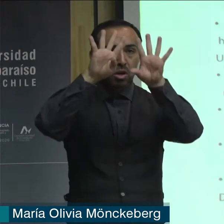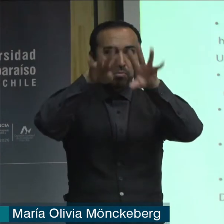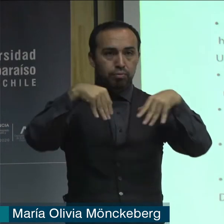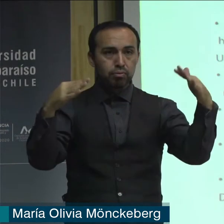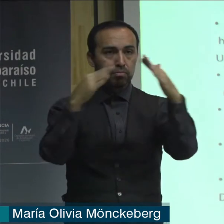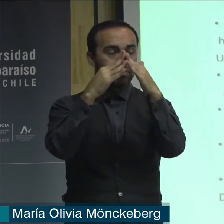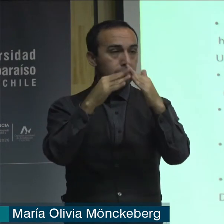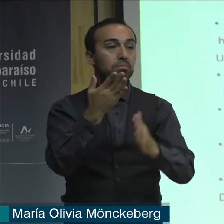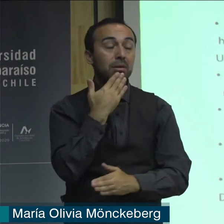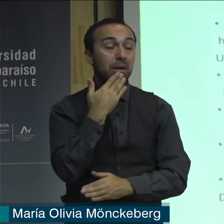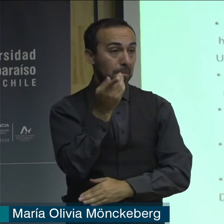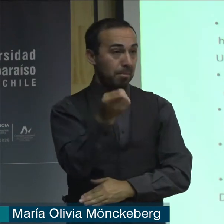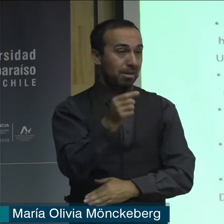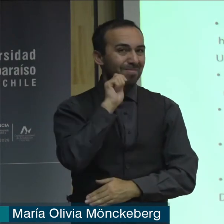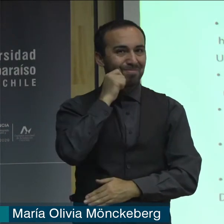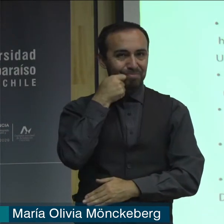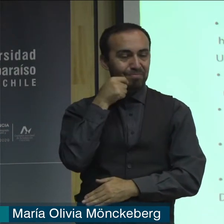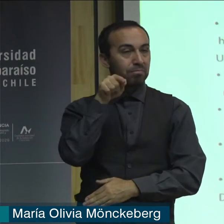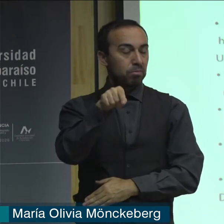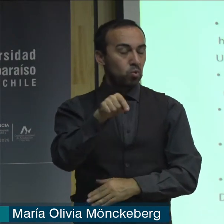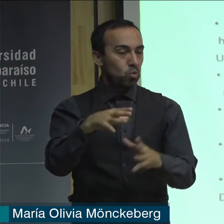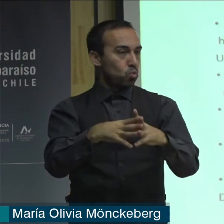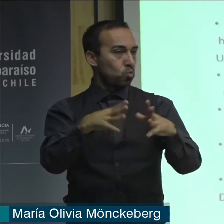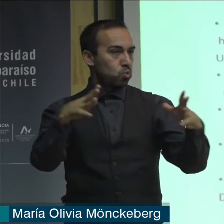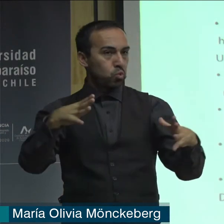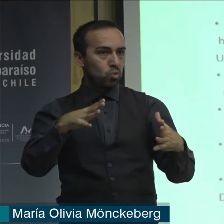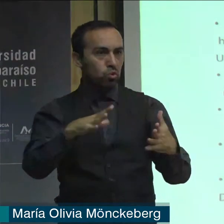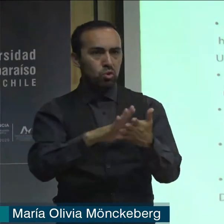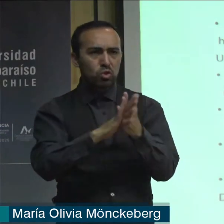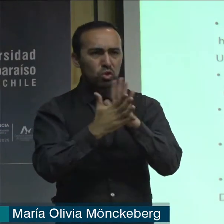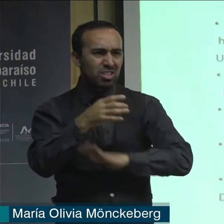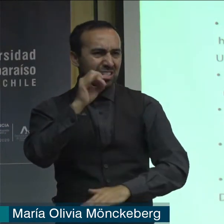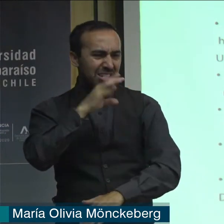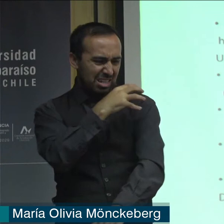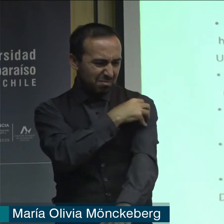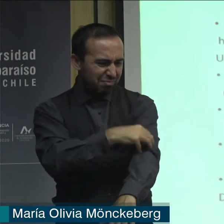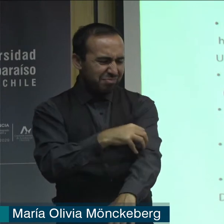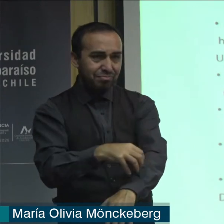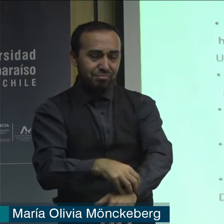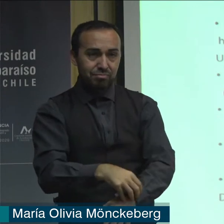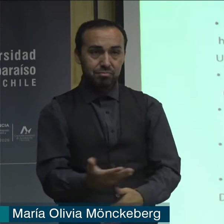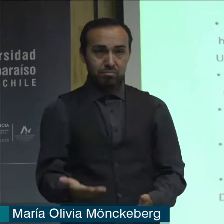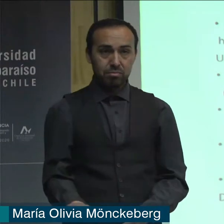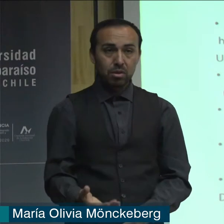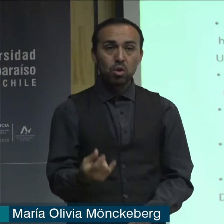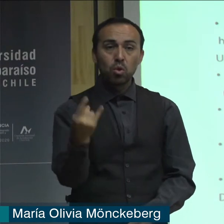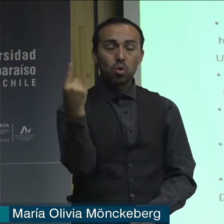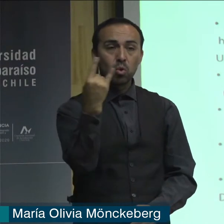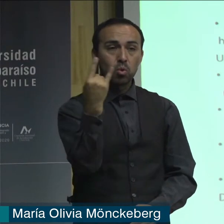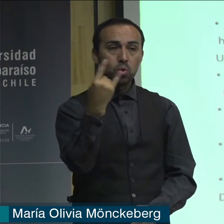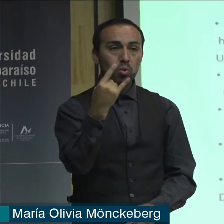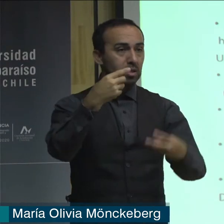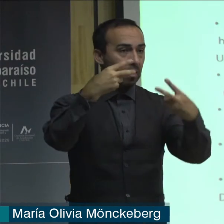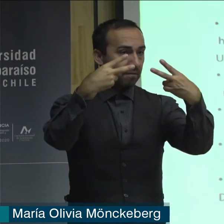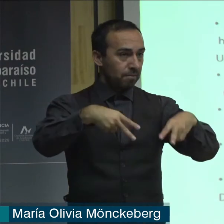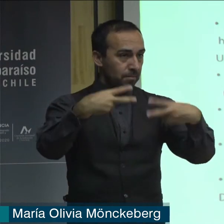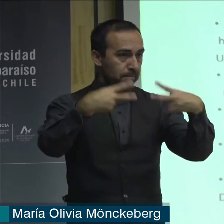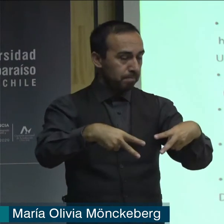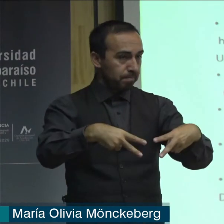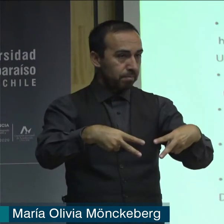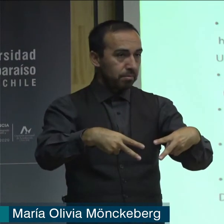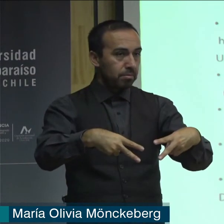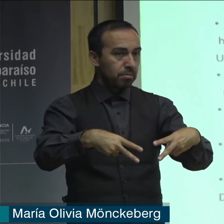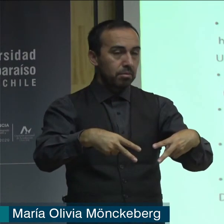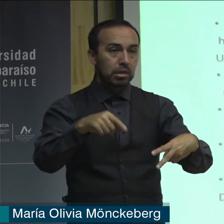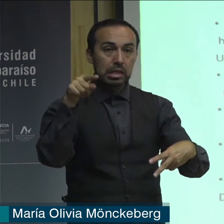gigante y con todas partes la universidad de viña del mar que